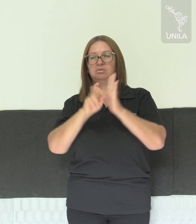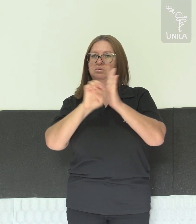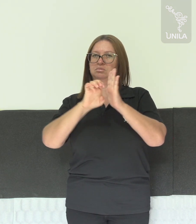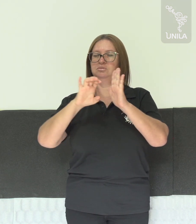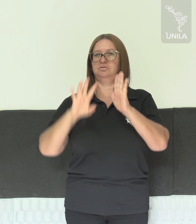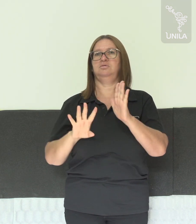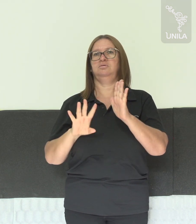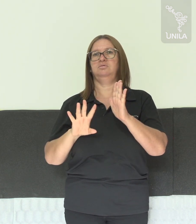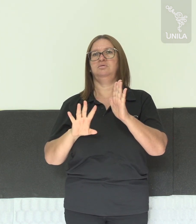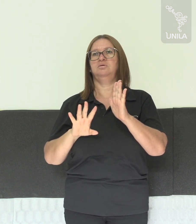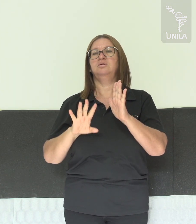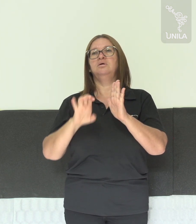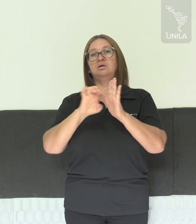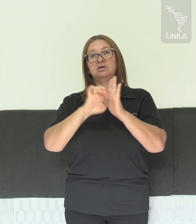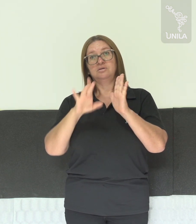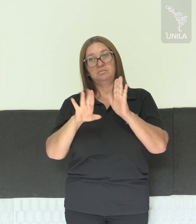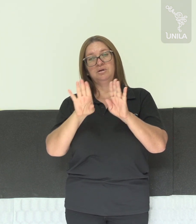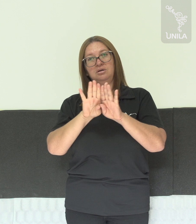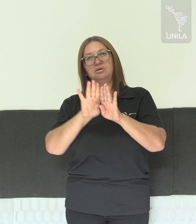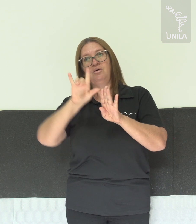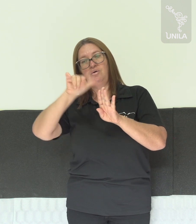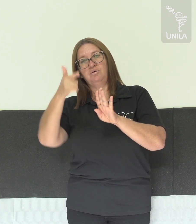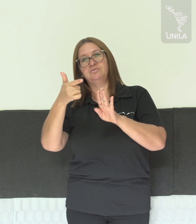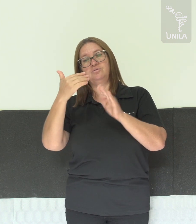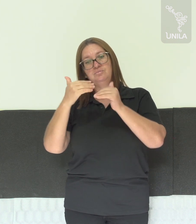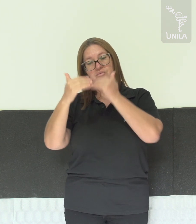edital e em editais referentes